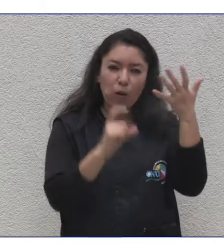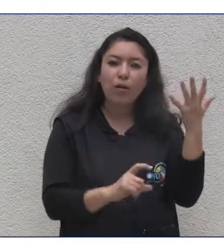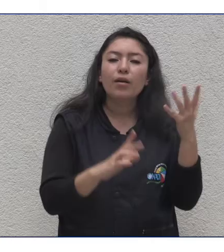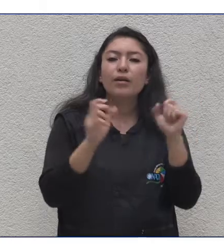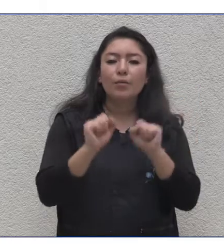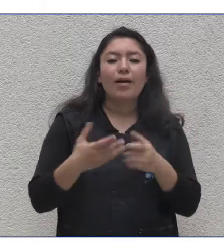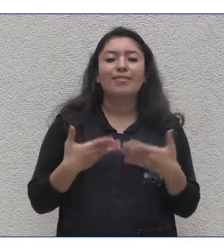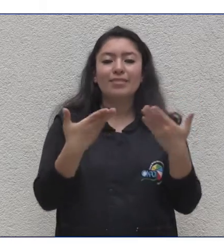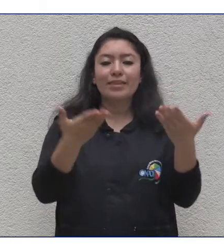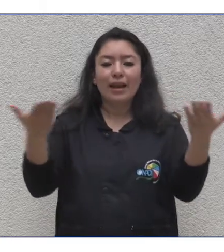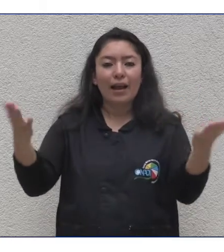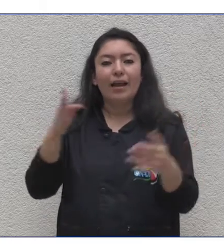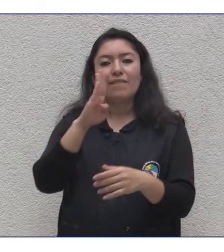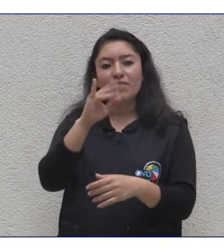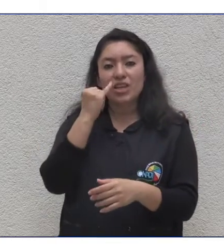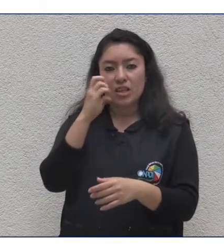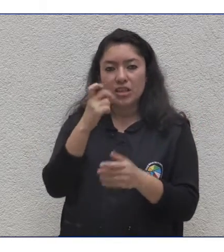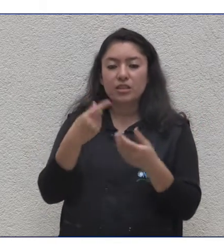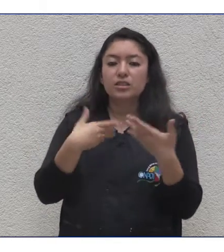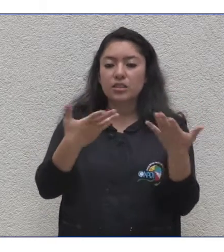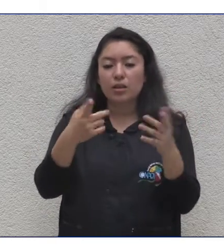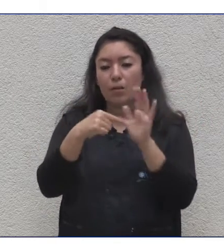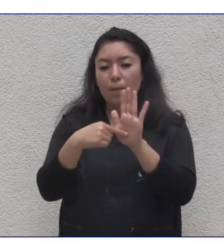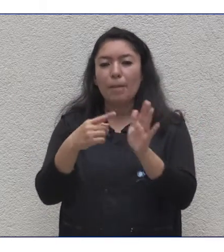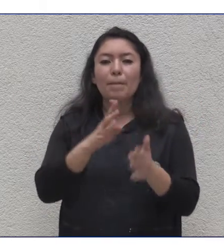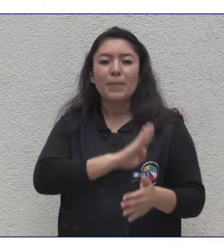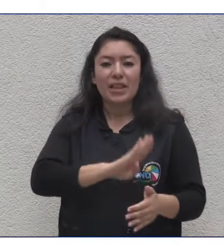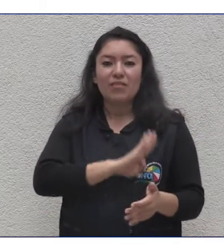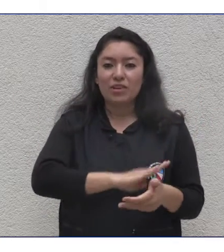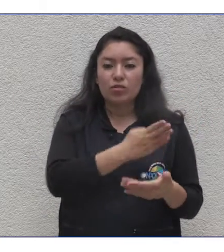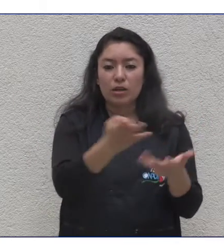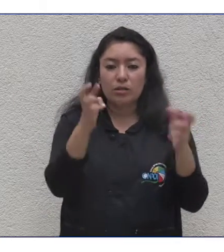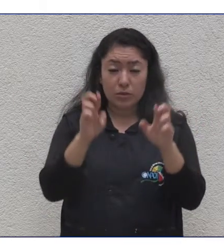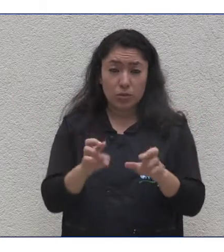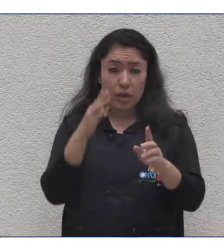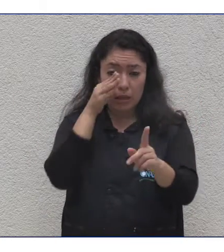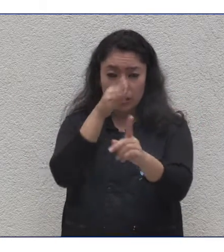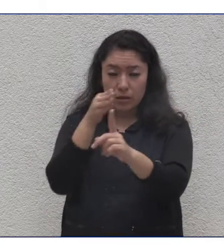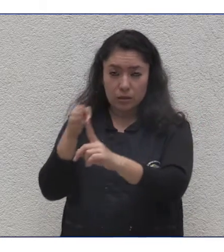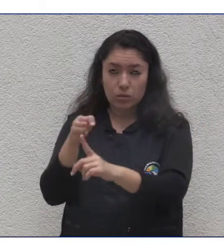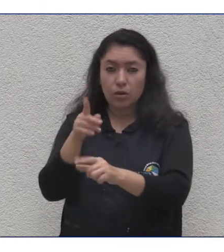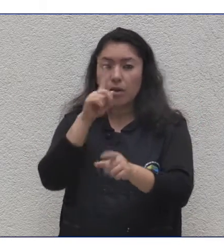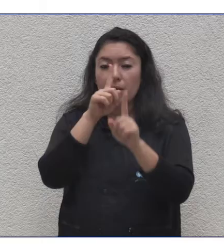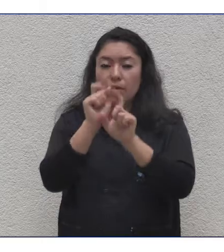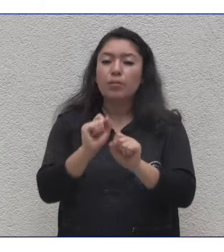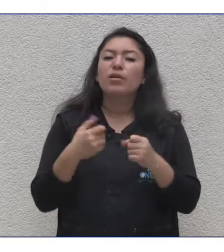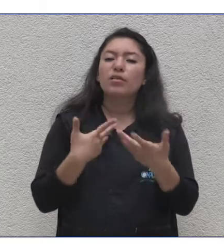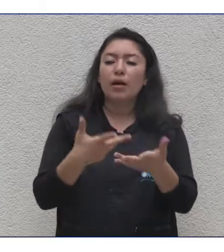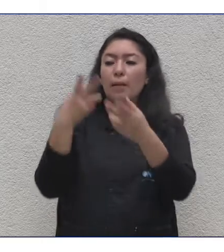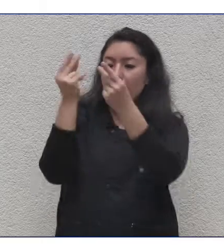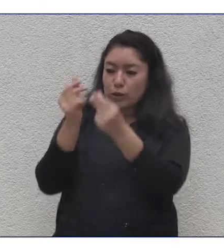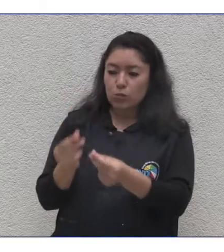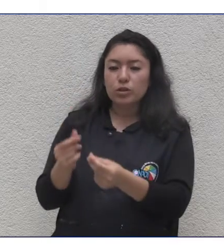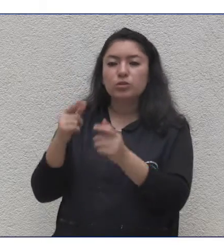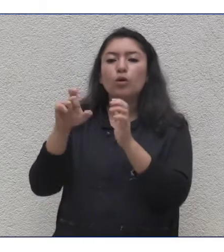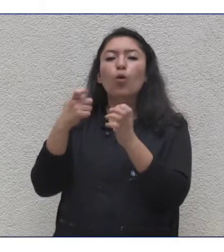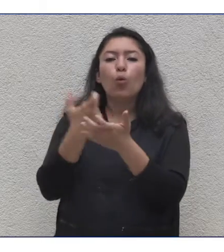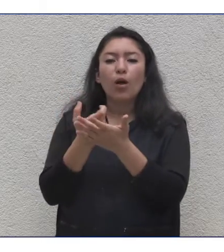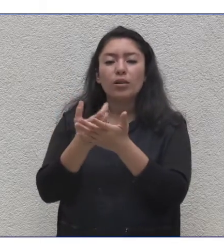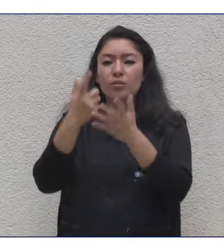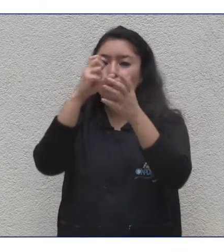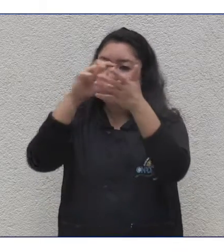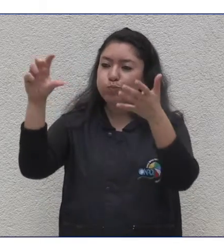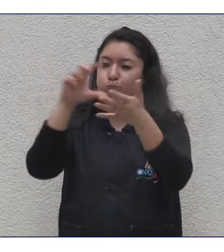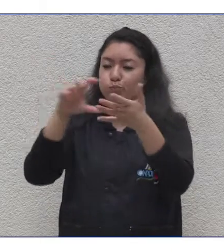la entrega de dichos bienes a beneficiarios directos o indirectos, indicando las cantidades, precios unitarios, los montos,